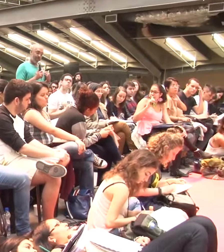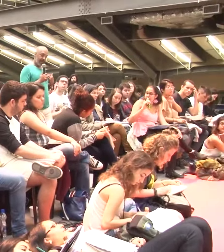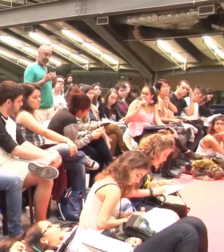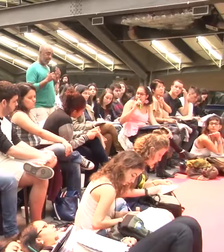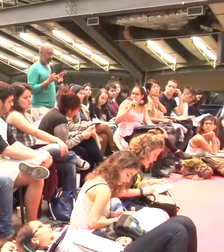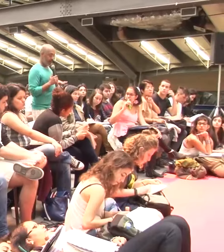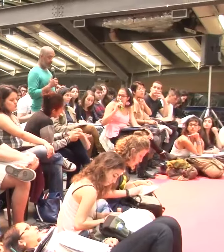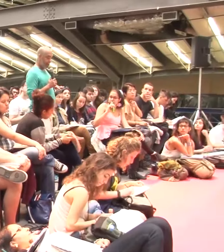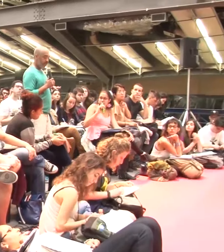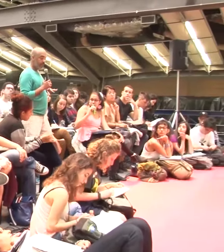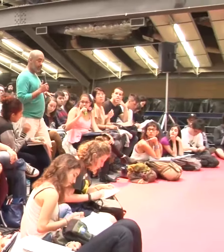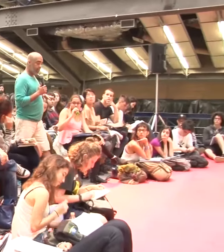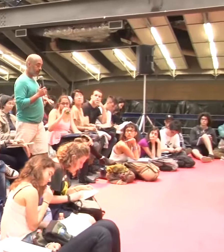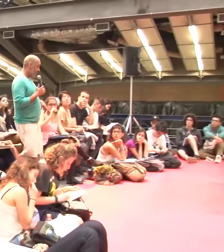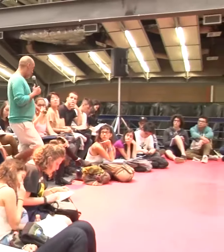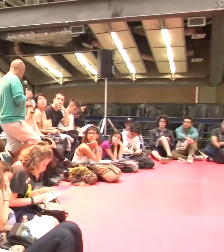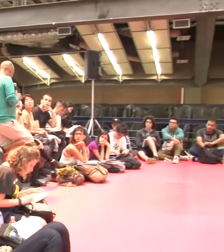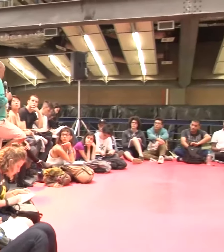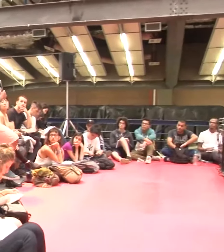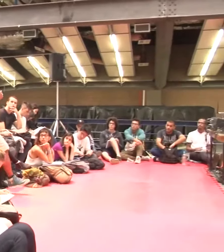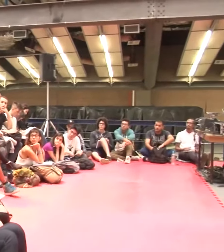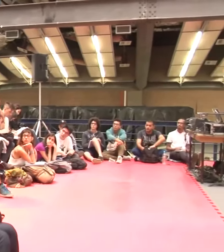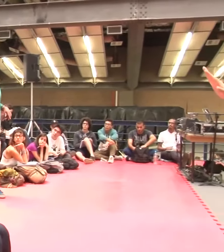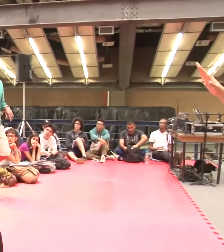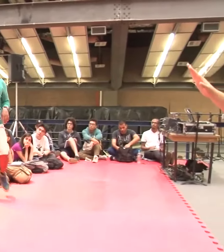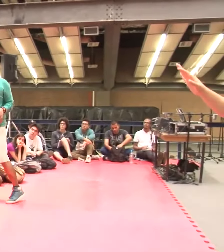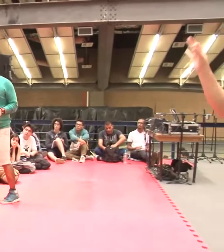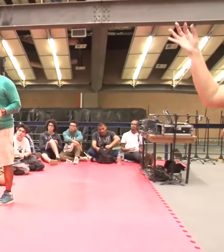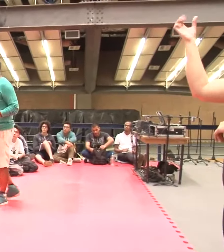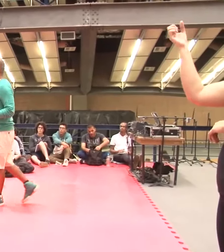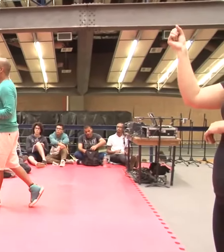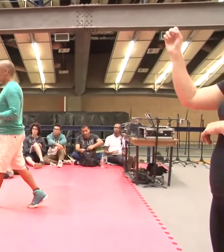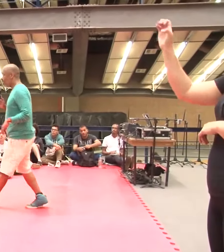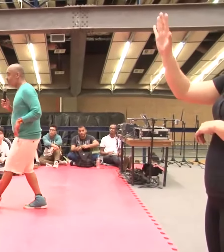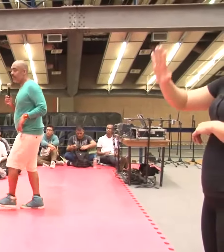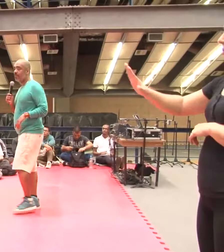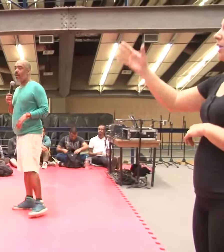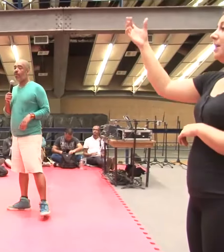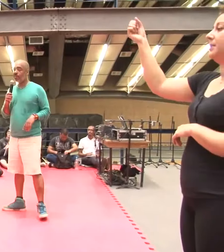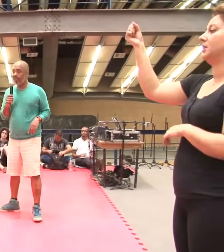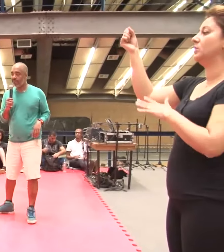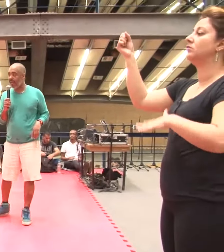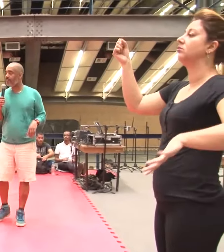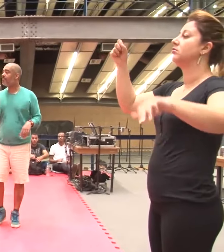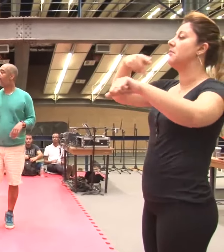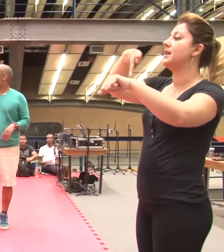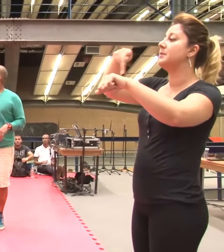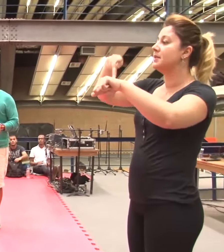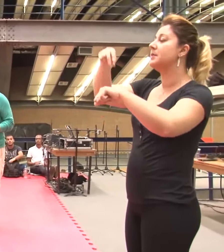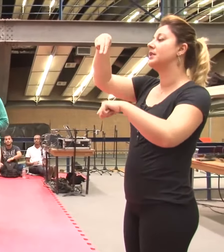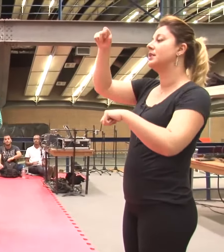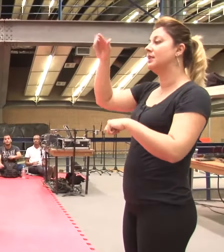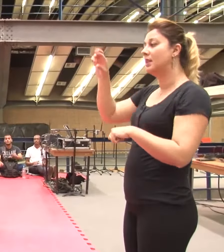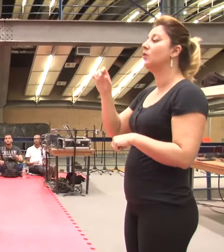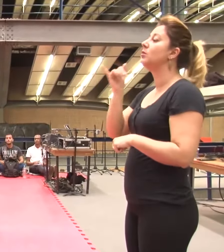Não é branco, não é europeu, é negro. Os índios brasileiros eram negros. Os orientais